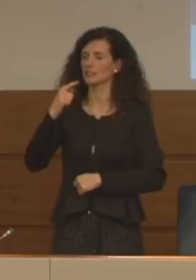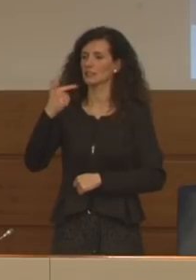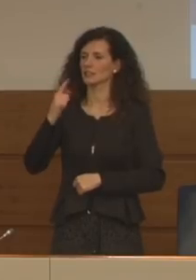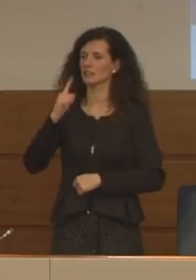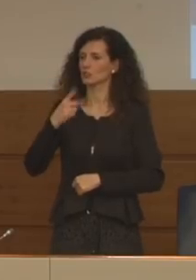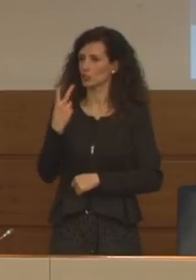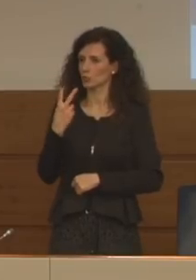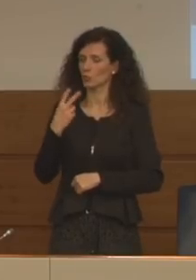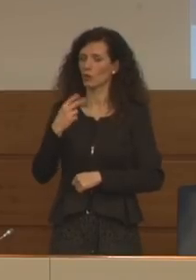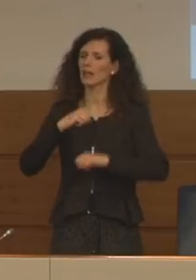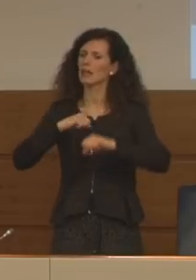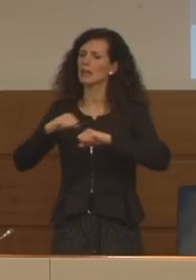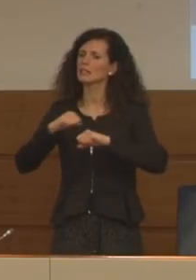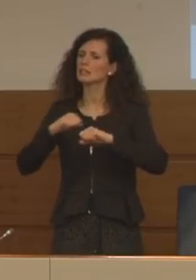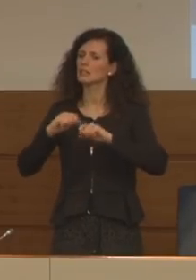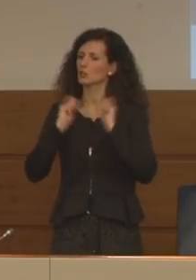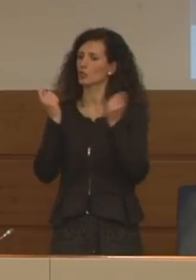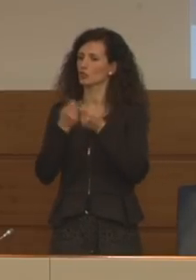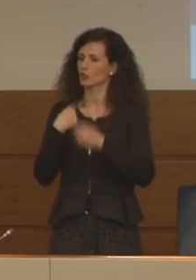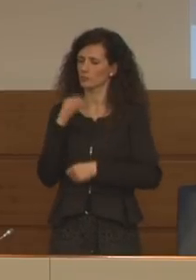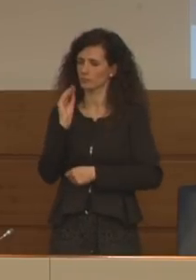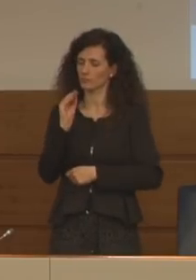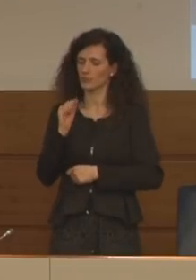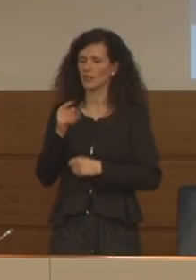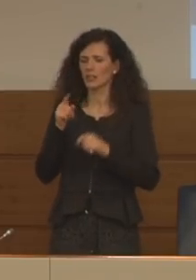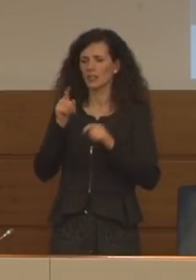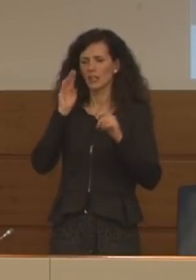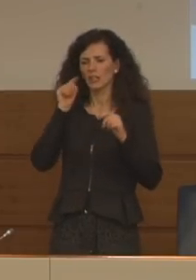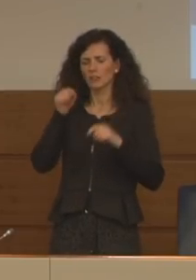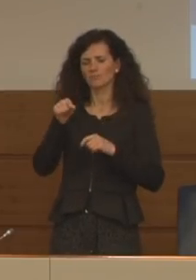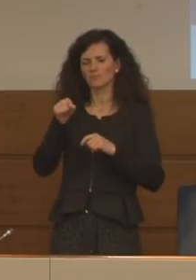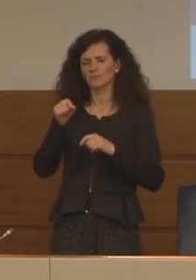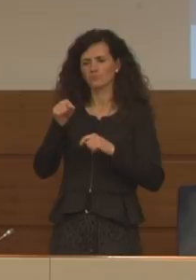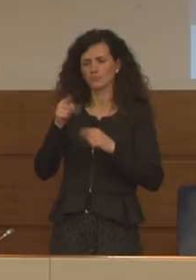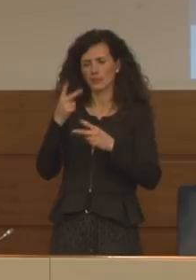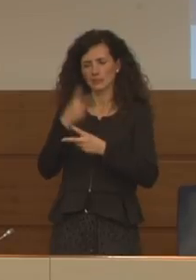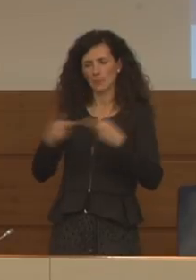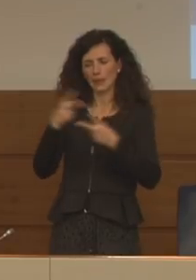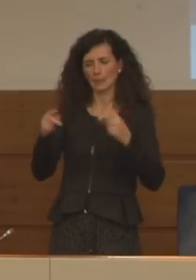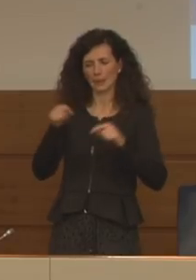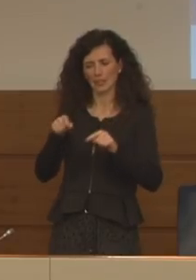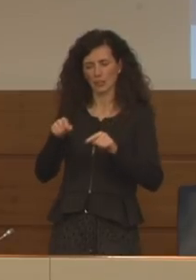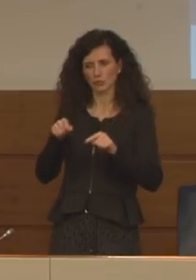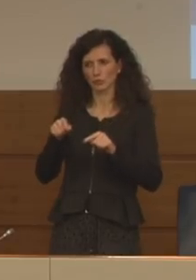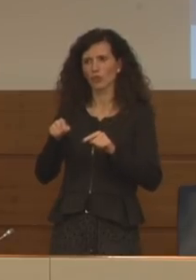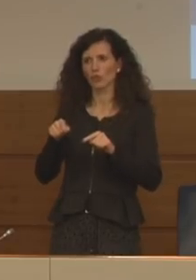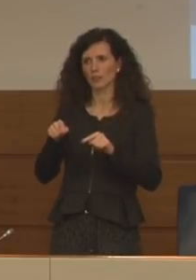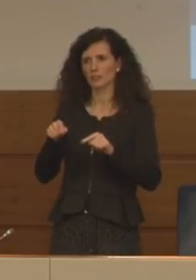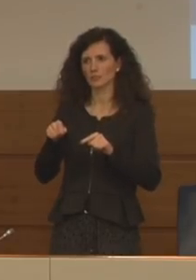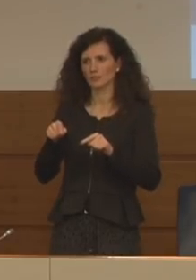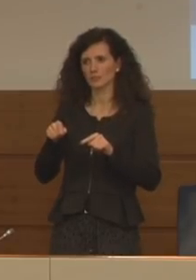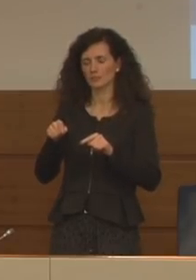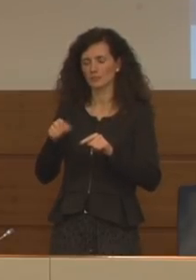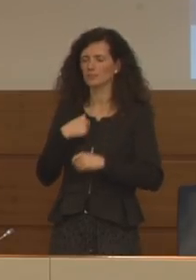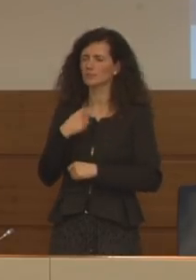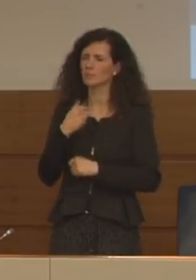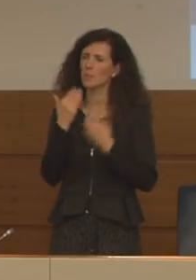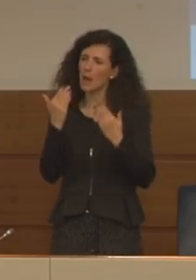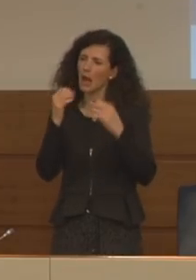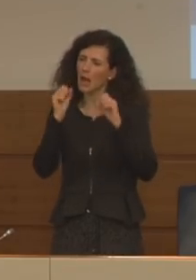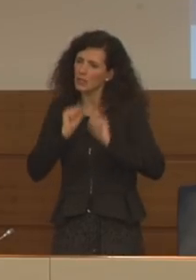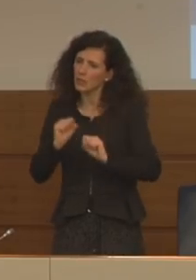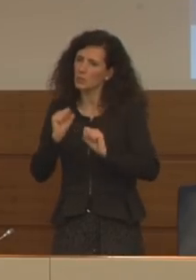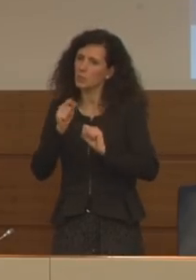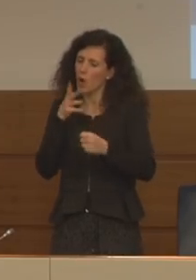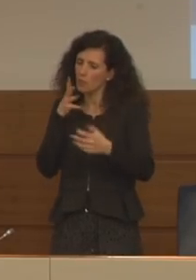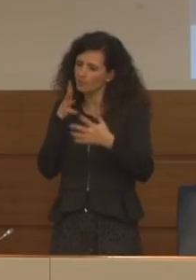generale la domanda per lei per cortesia rispetto alla sperimentazione intanto le chiedo di approfondire un attimo